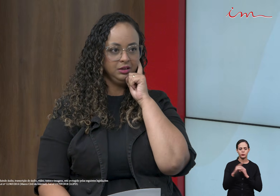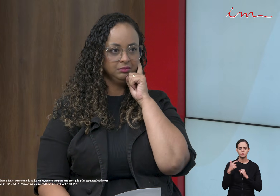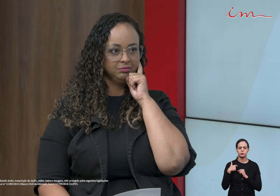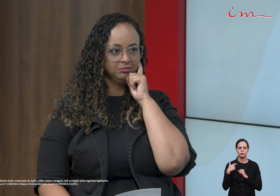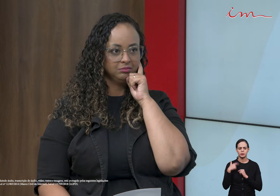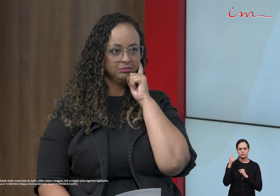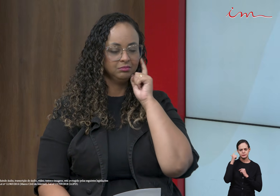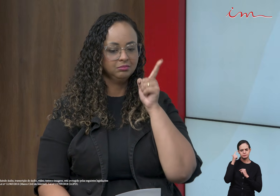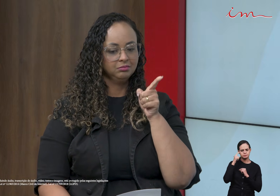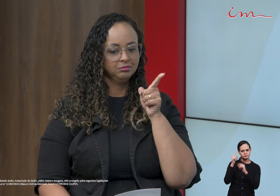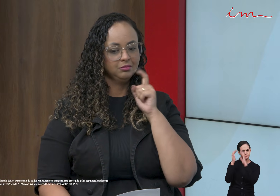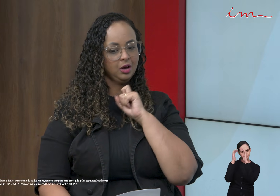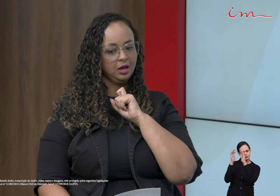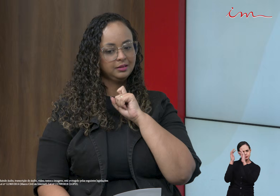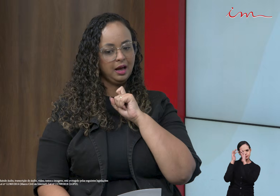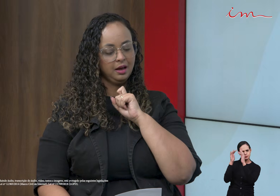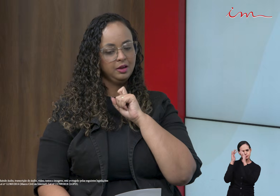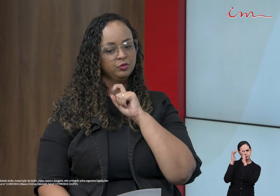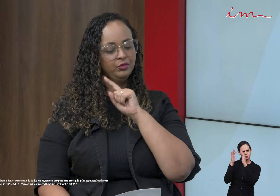tenho que...